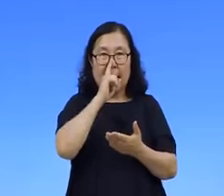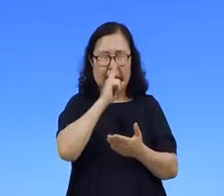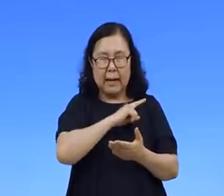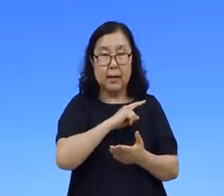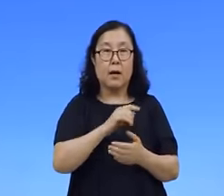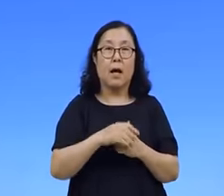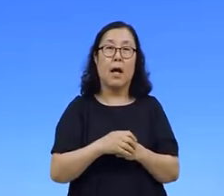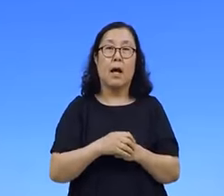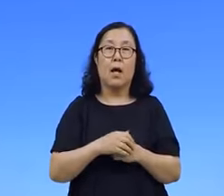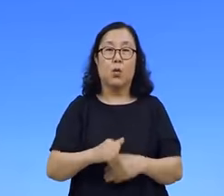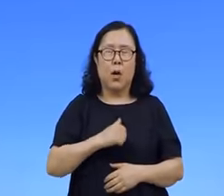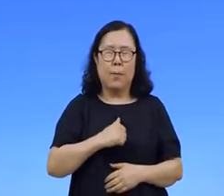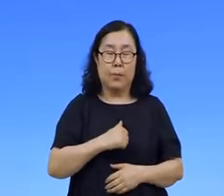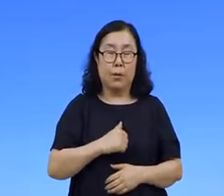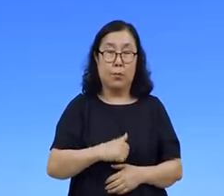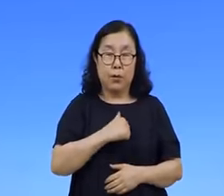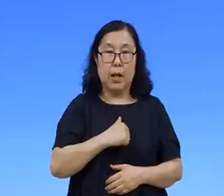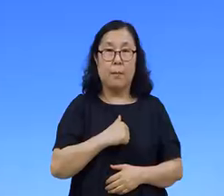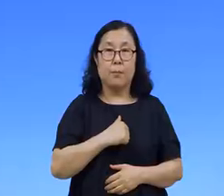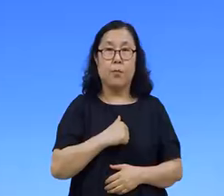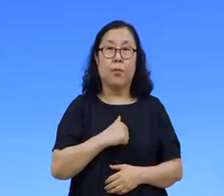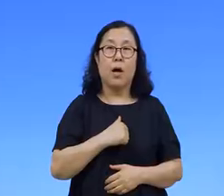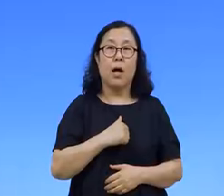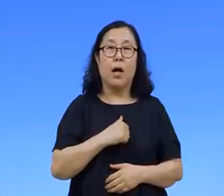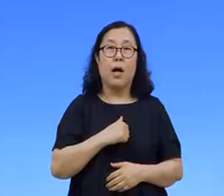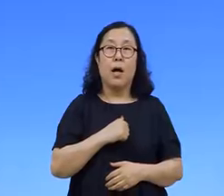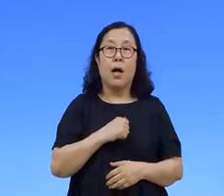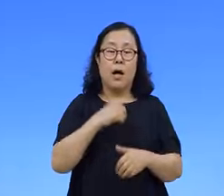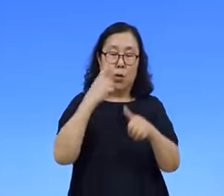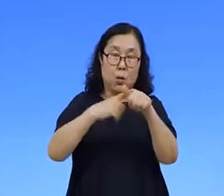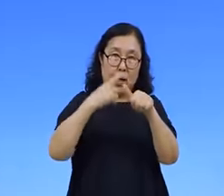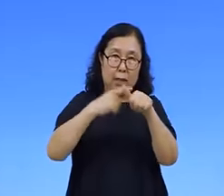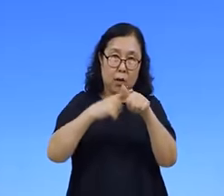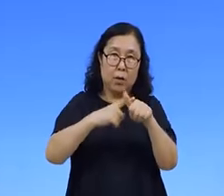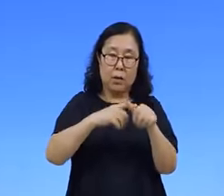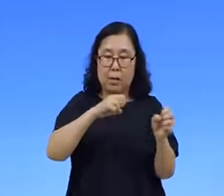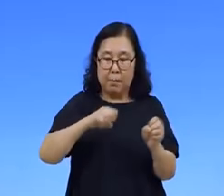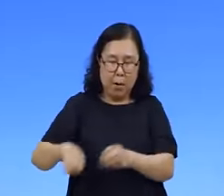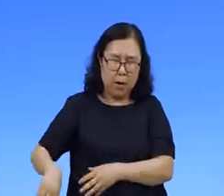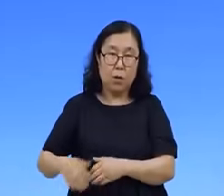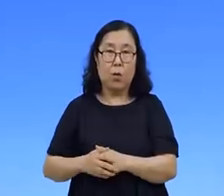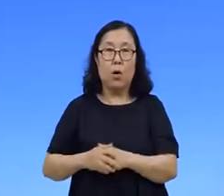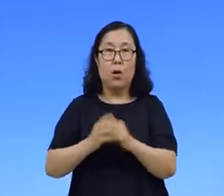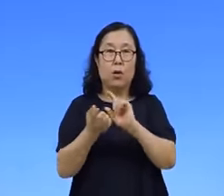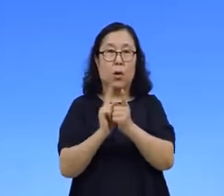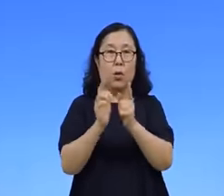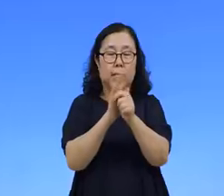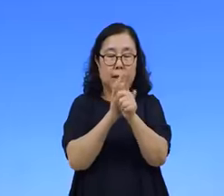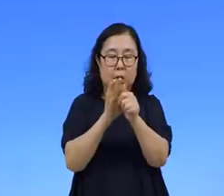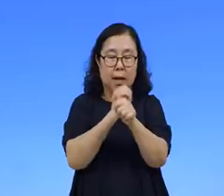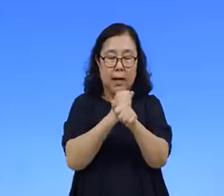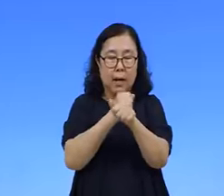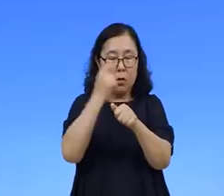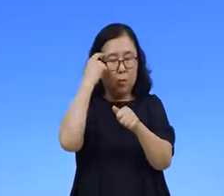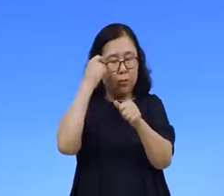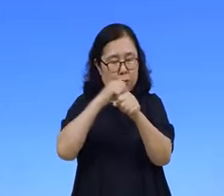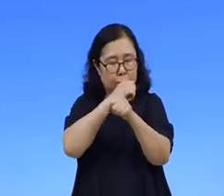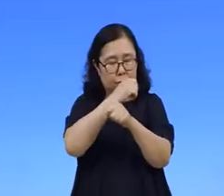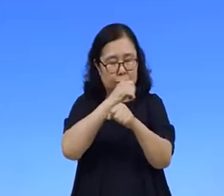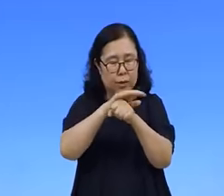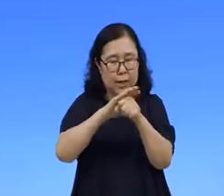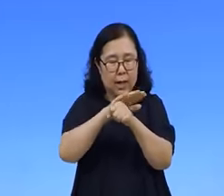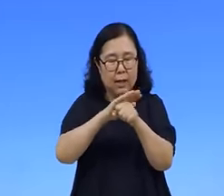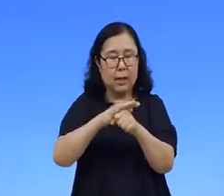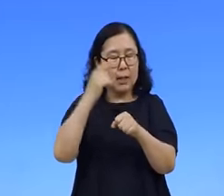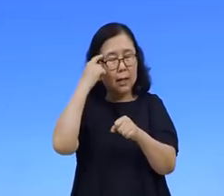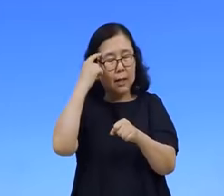것과 비방하는 것을 모든 악의와 함께 버리고, 그 대신에 32절, 서로 친절하게 하며 불쌍히